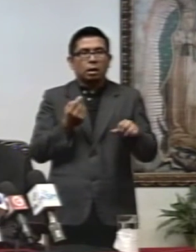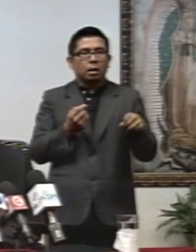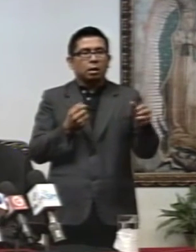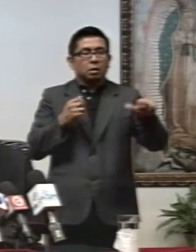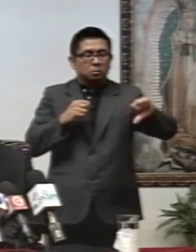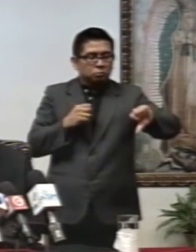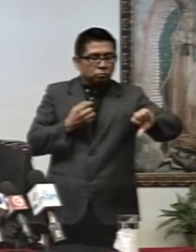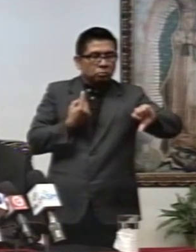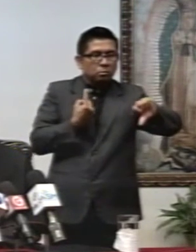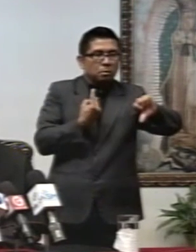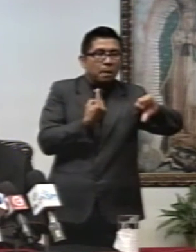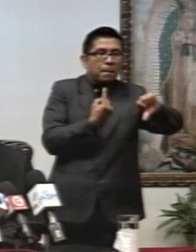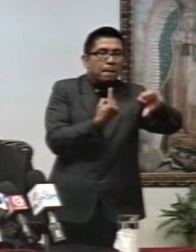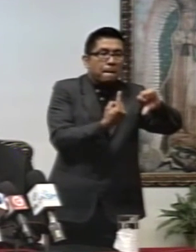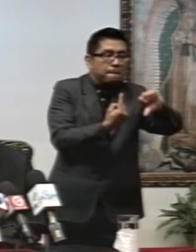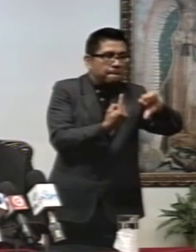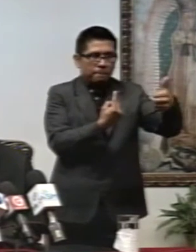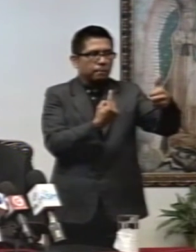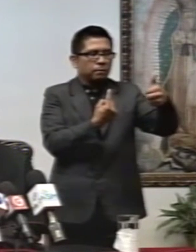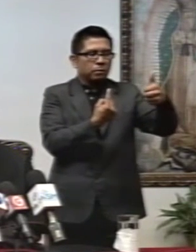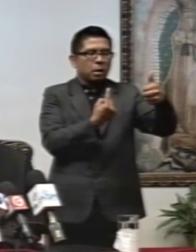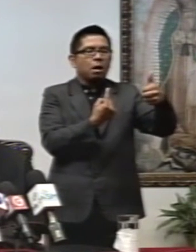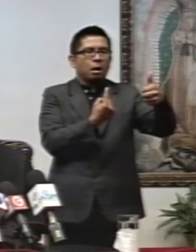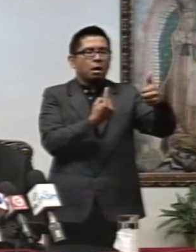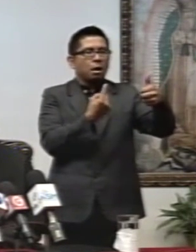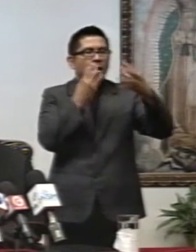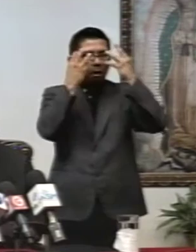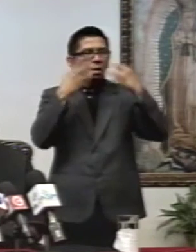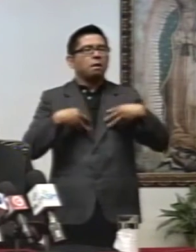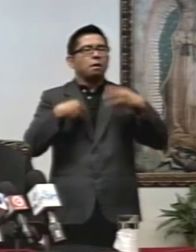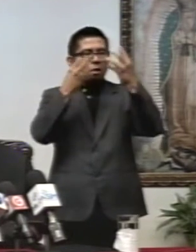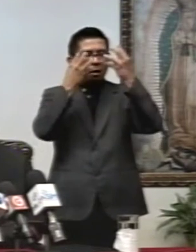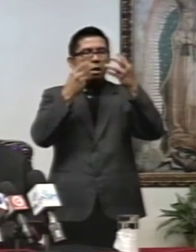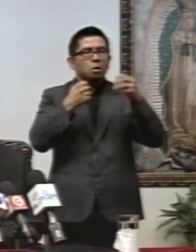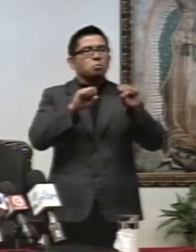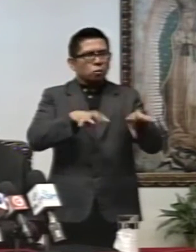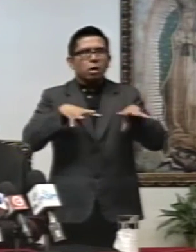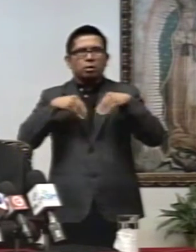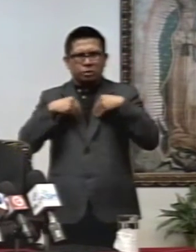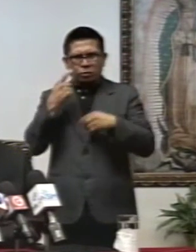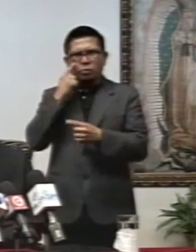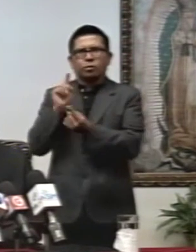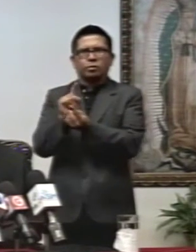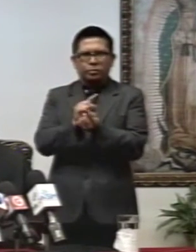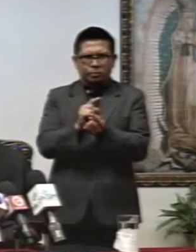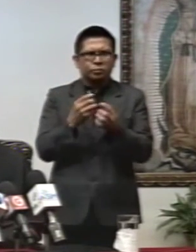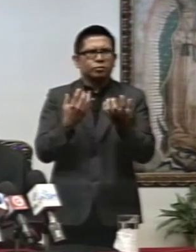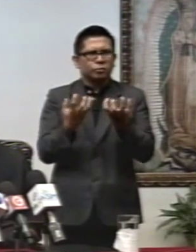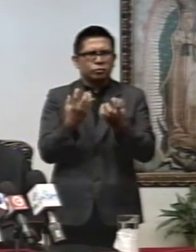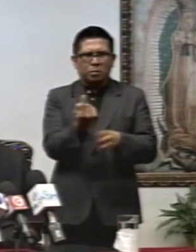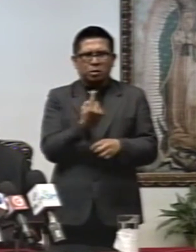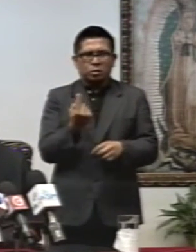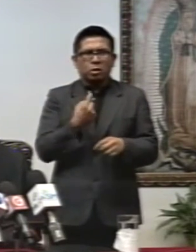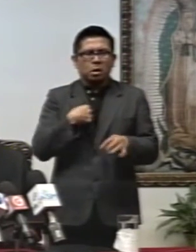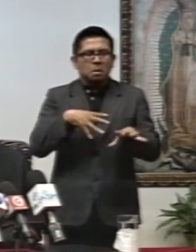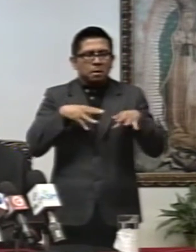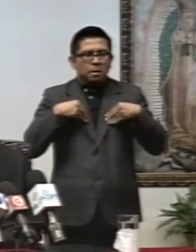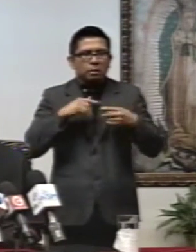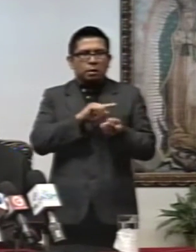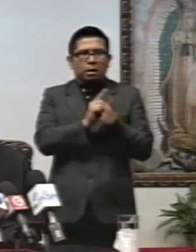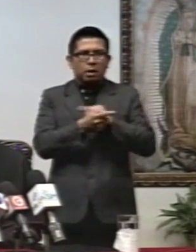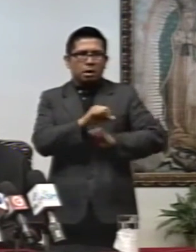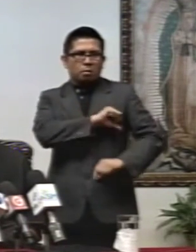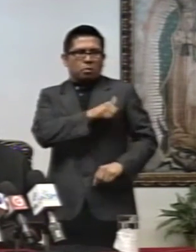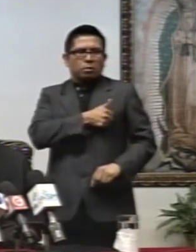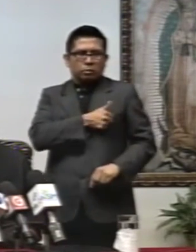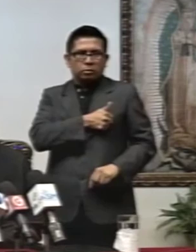le ofrecemos caminos de superación. Yo conozco casos, como ustedes me han visto en La Campanera y